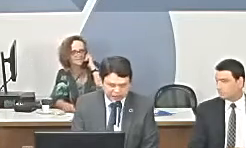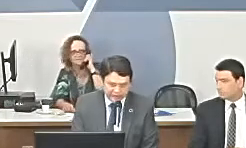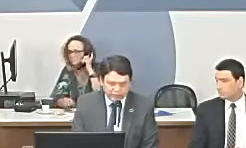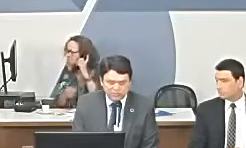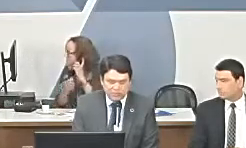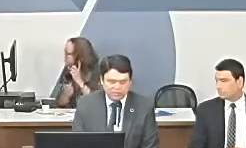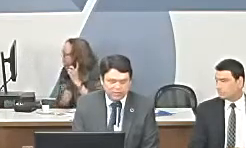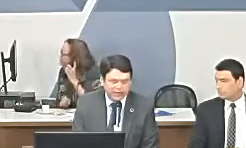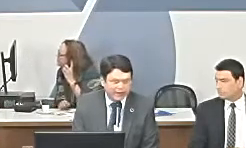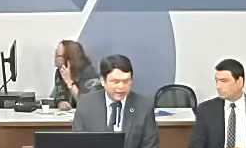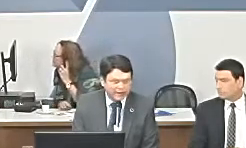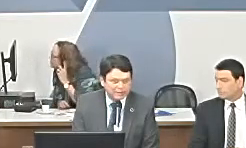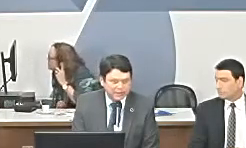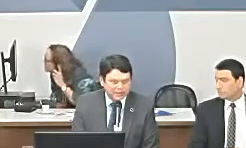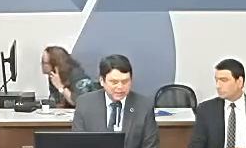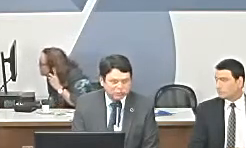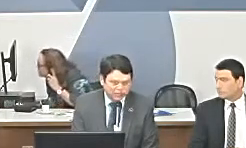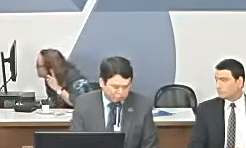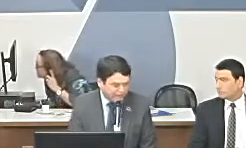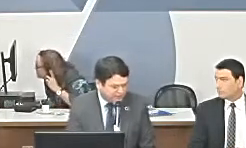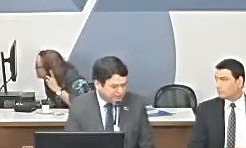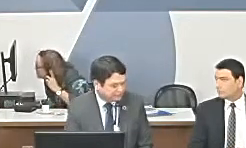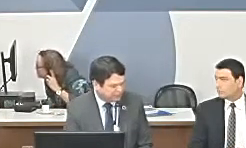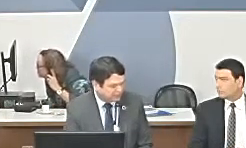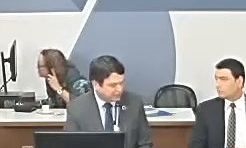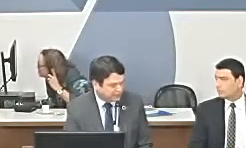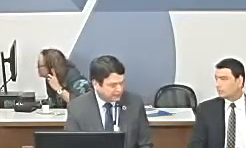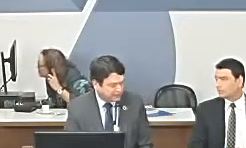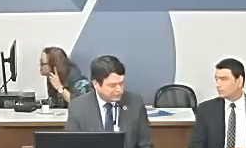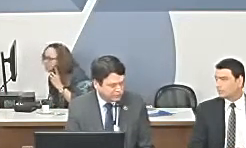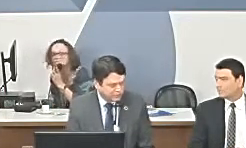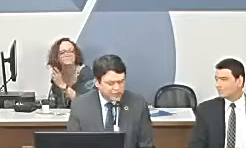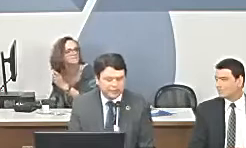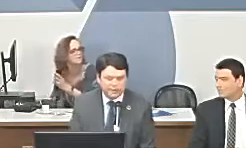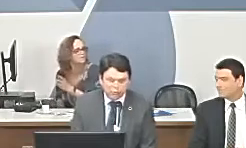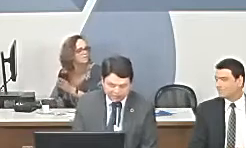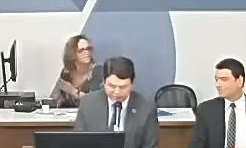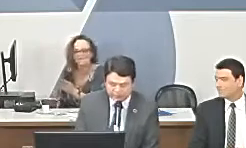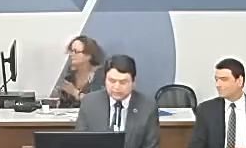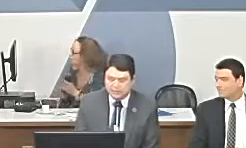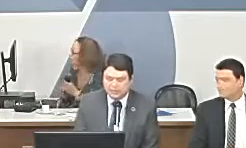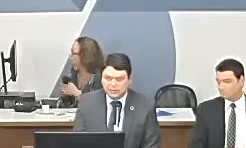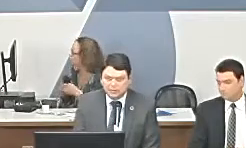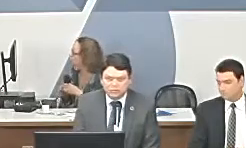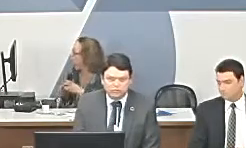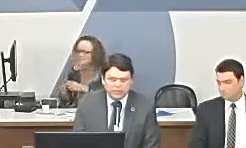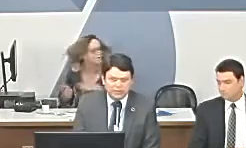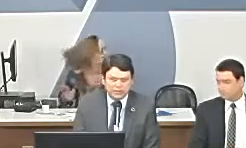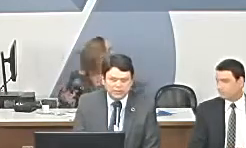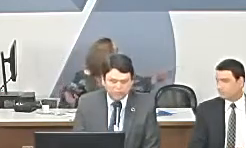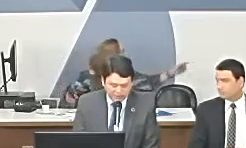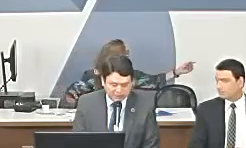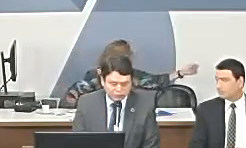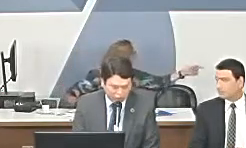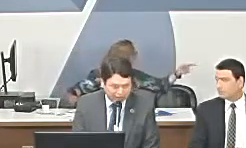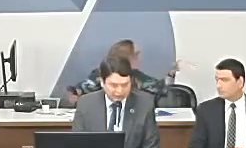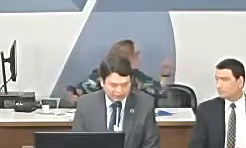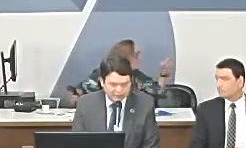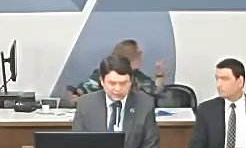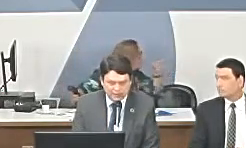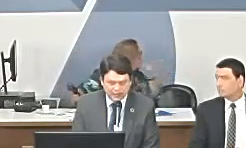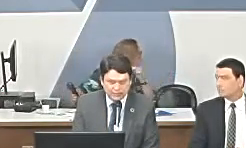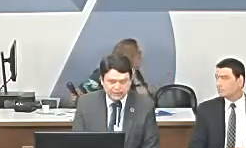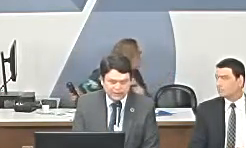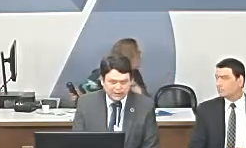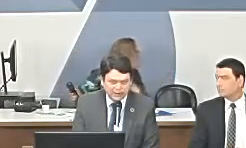conseguir chegar no conseguiu chegar mas é o nosso parceiro pode ter certeza porque ele tem uma filha com uma doença muito rara